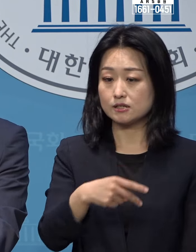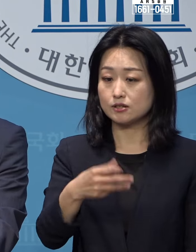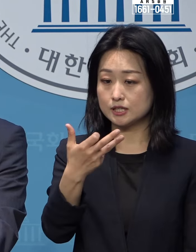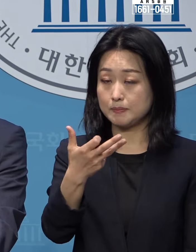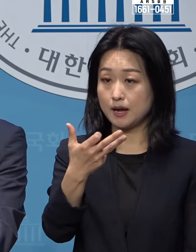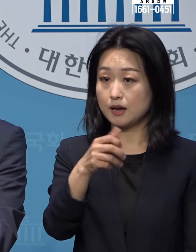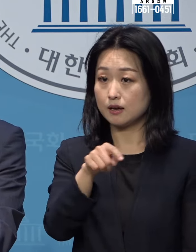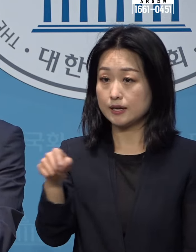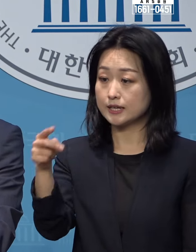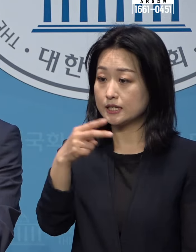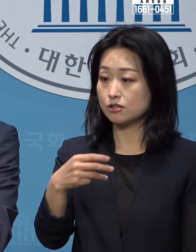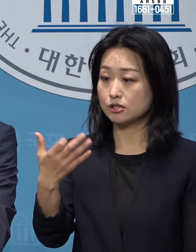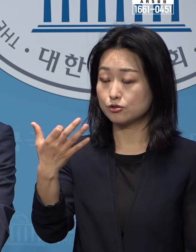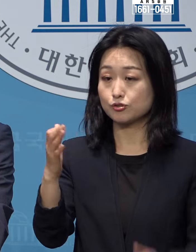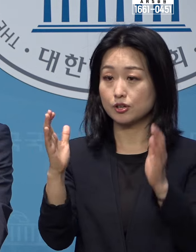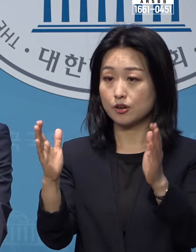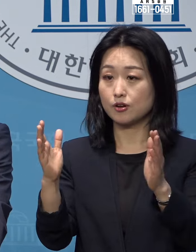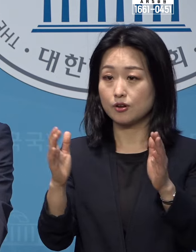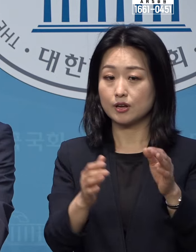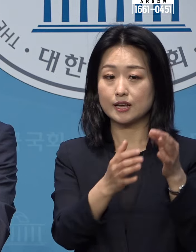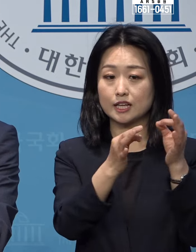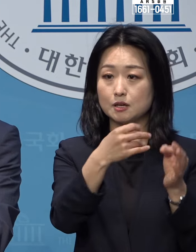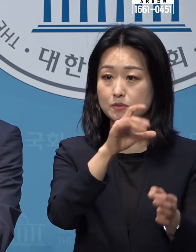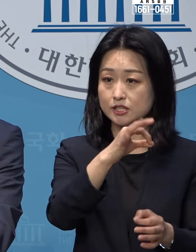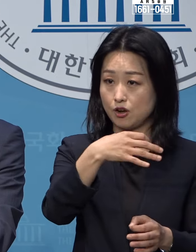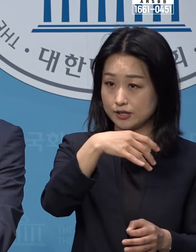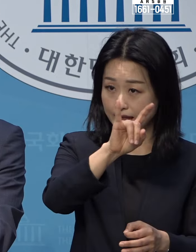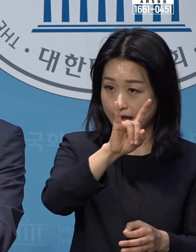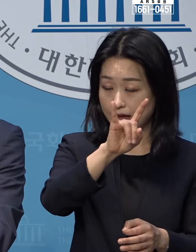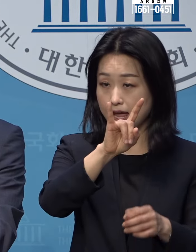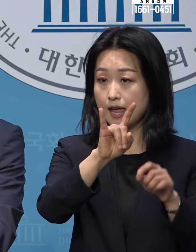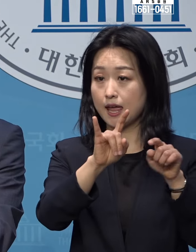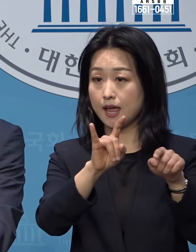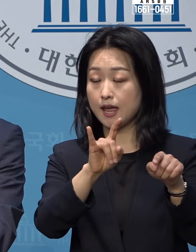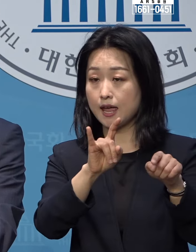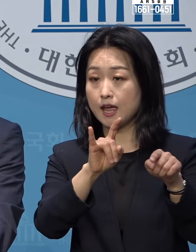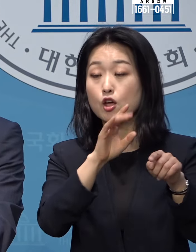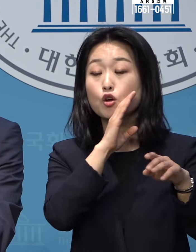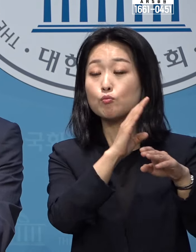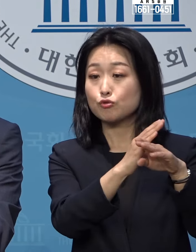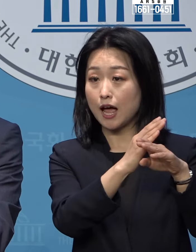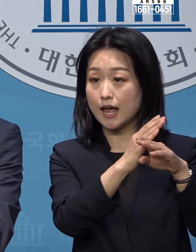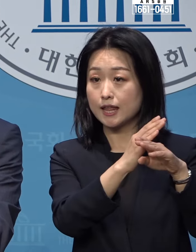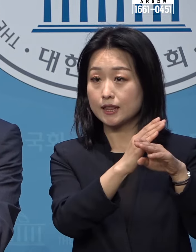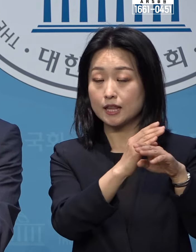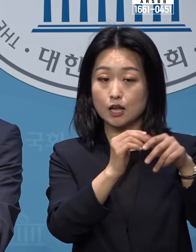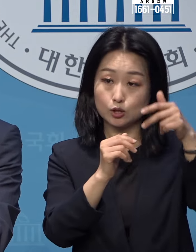및 2019년 김성태와 아태평화교류협회가 북한